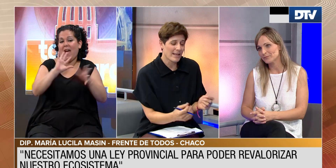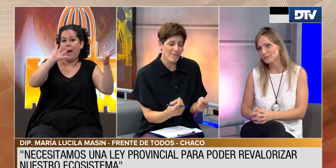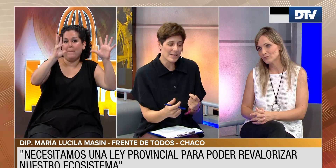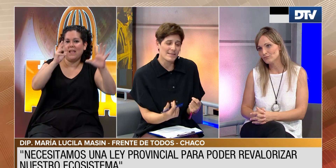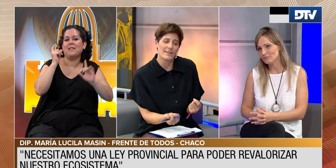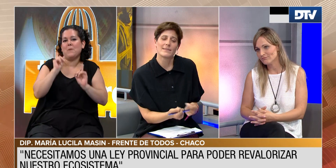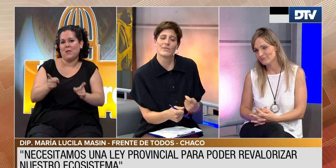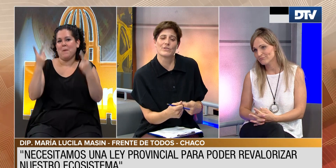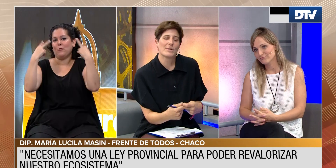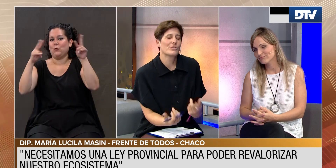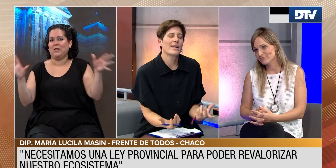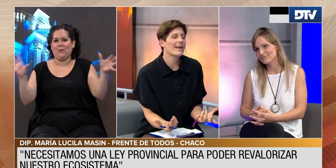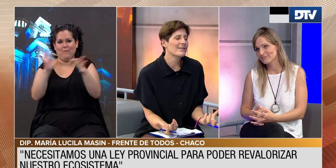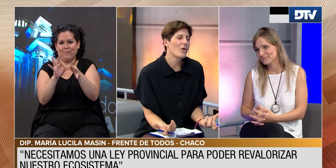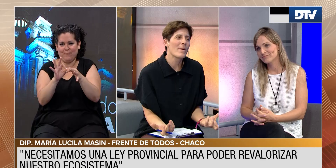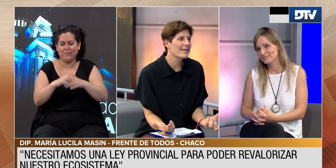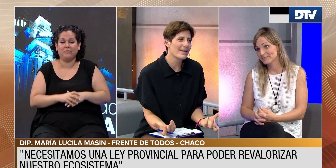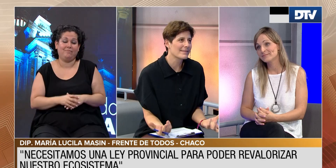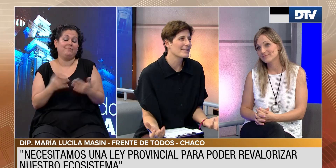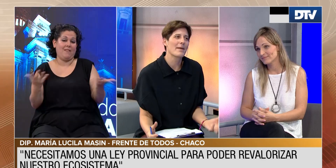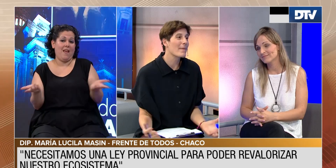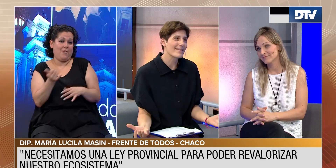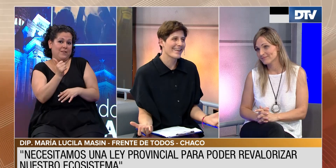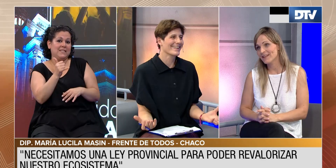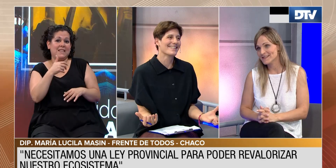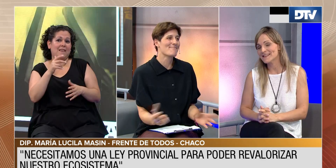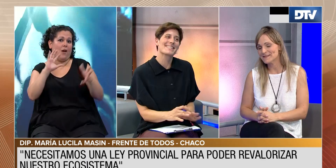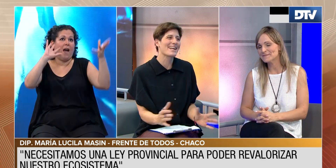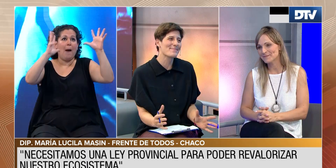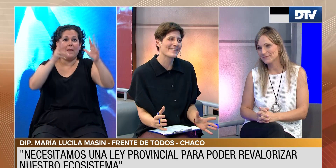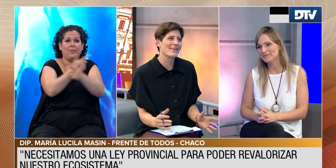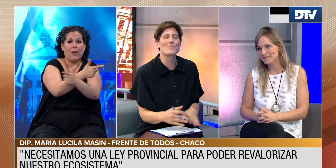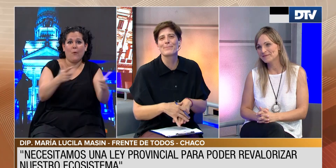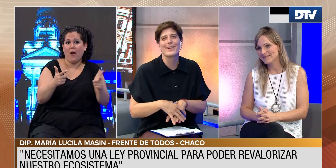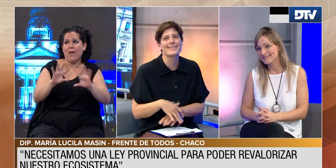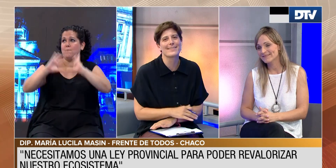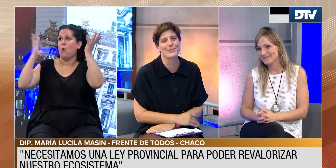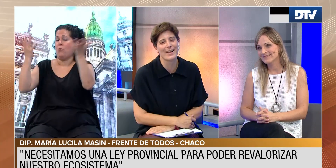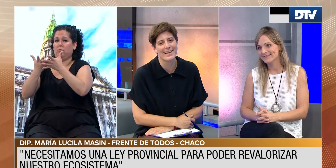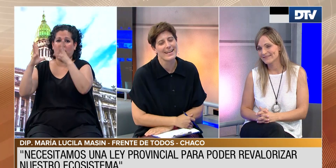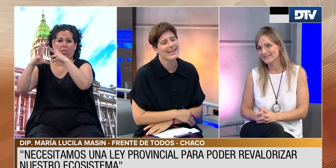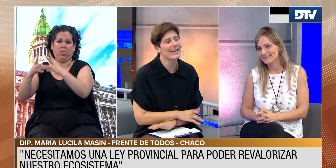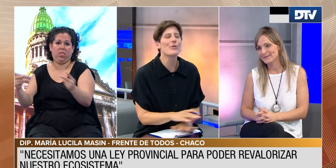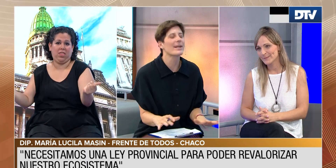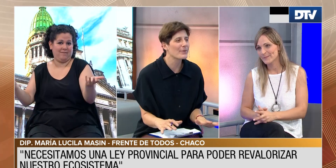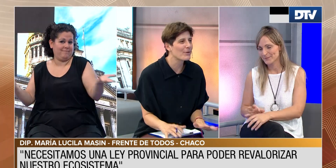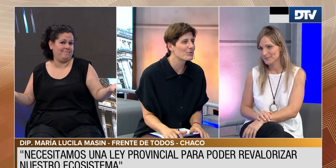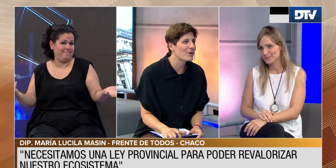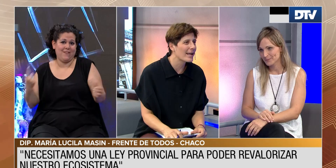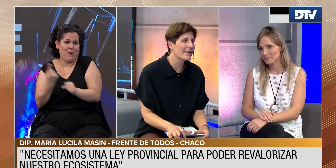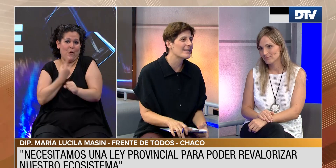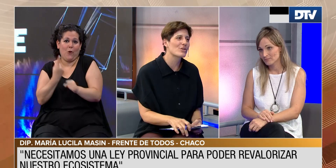Sí, porque además no se va a sostener la humanidad sin ambiente. Así es. Básicamente no vamos a poder desarrollar ninguna